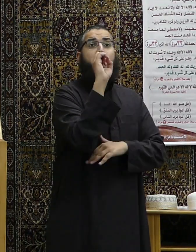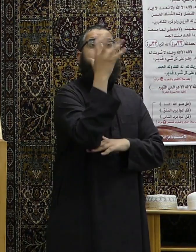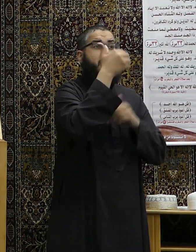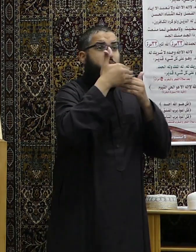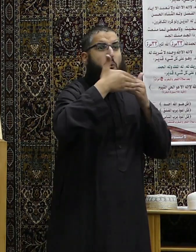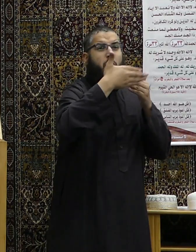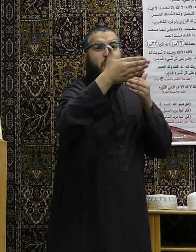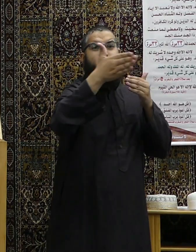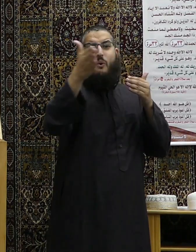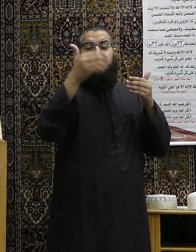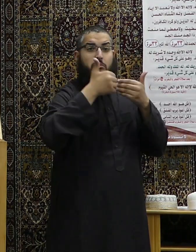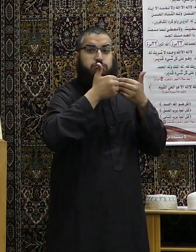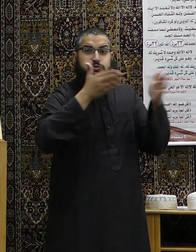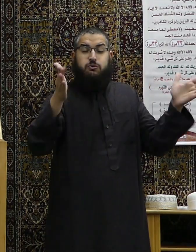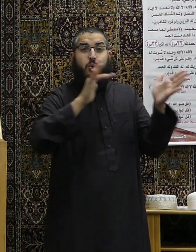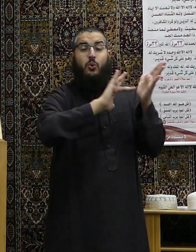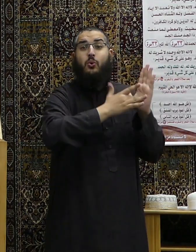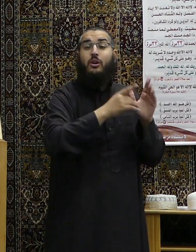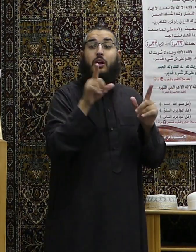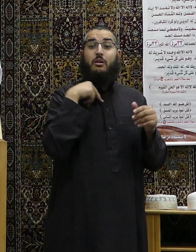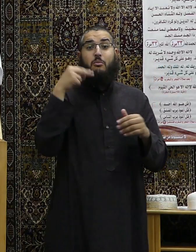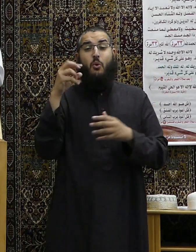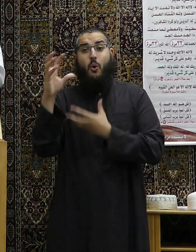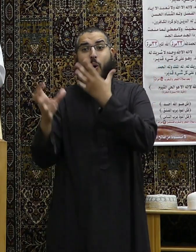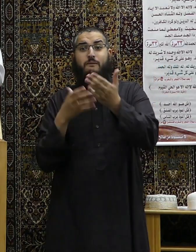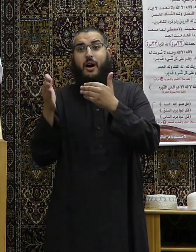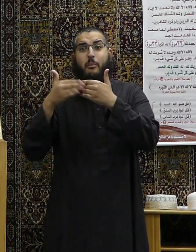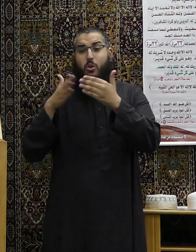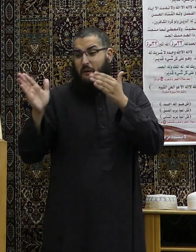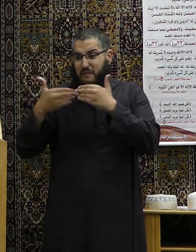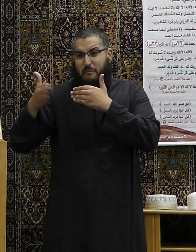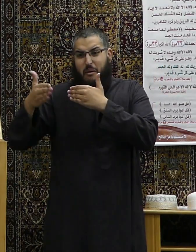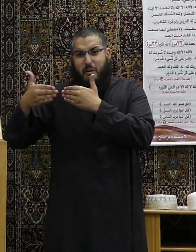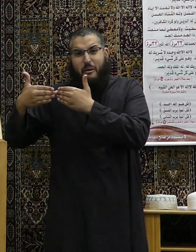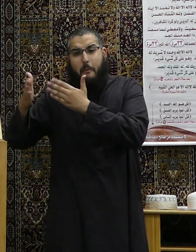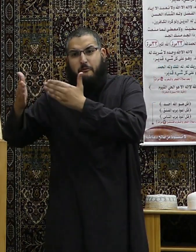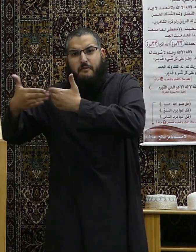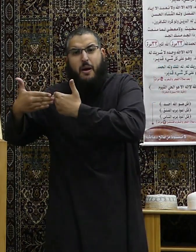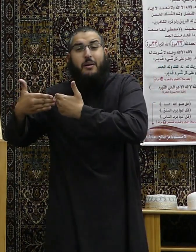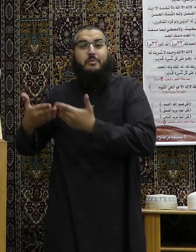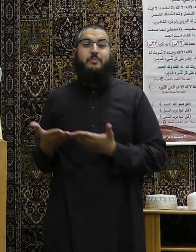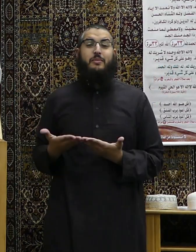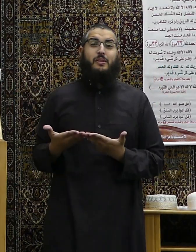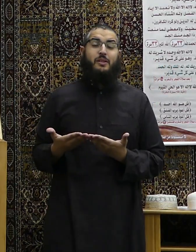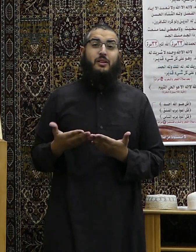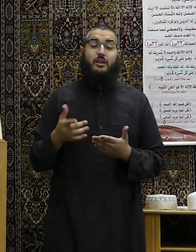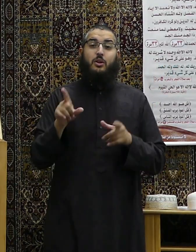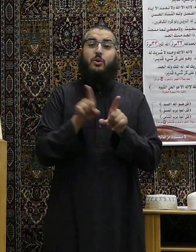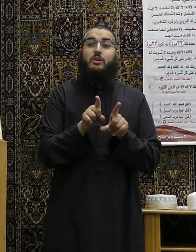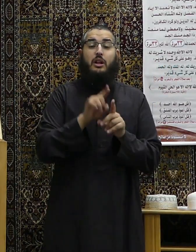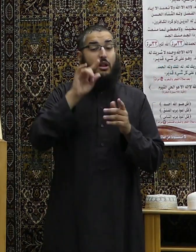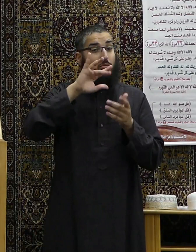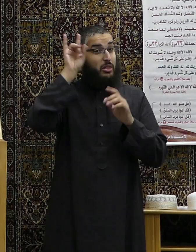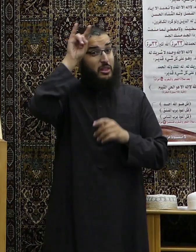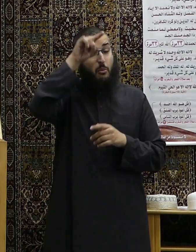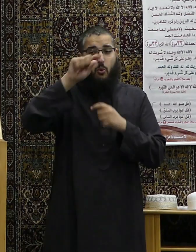celles de l'enfer et les démons sont mis au fer, ils sont emprisonnés. Et c'est rapporté par Bukhari et Muslim. Et dans un autre hadith, le prophète sallallahu